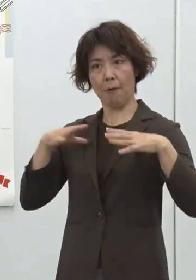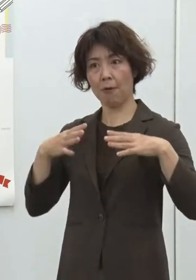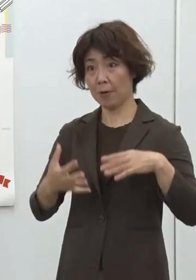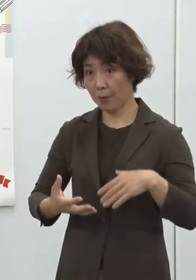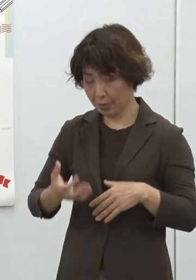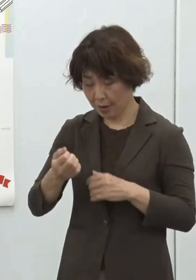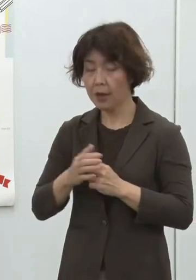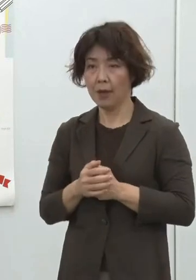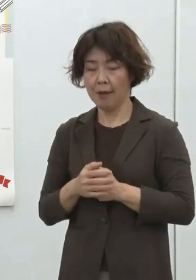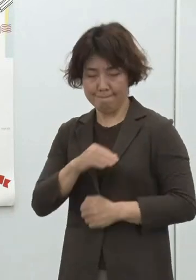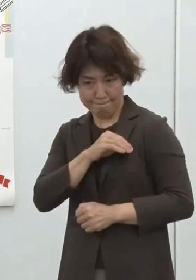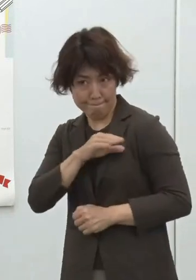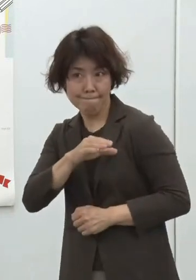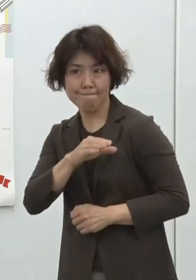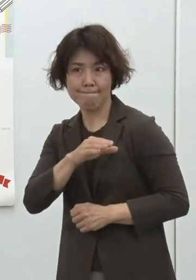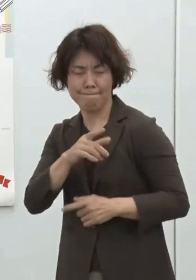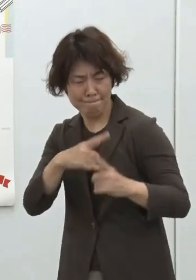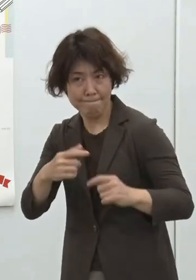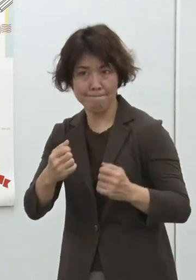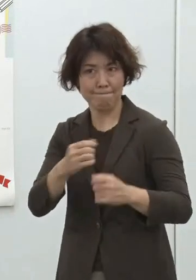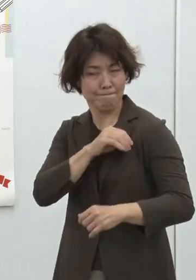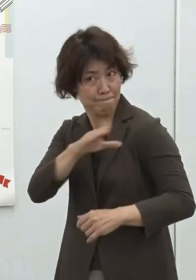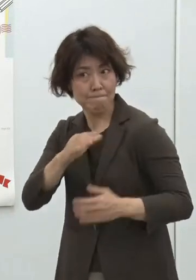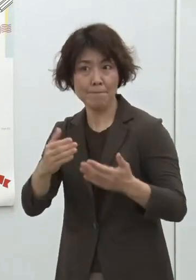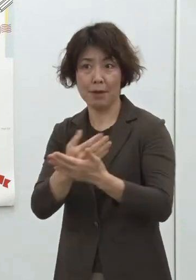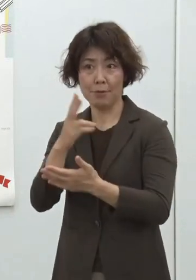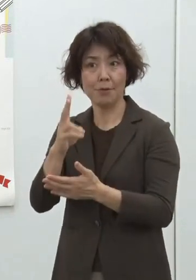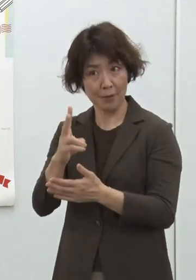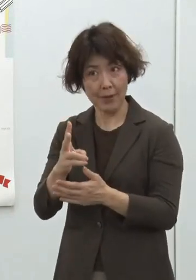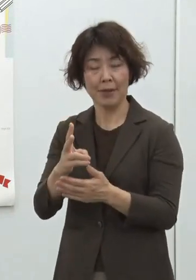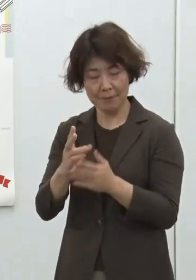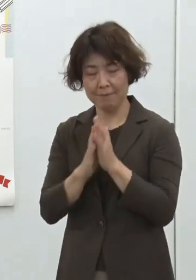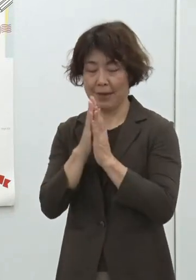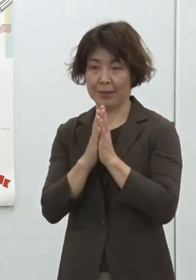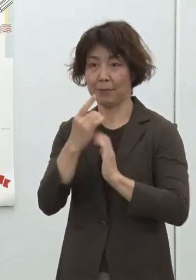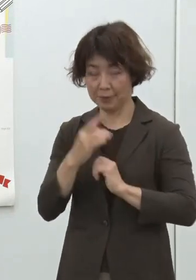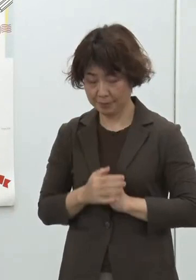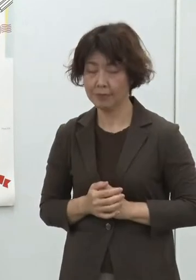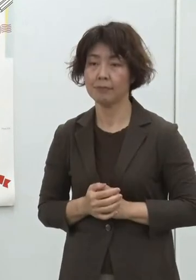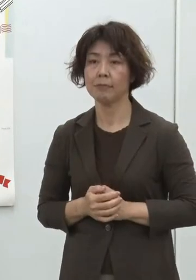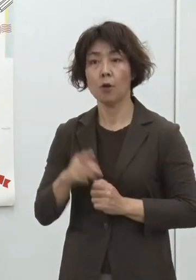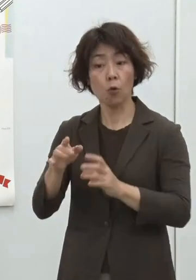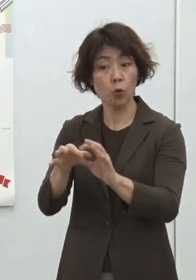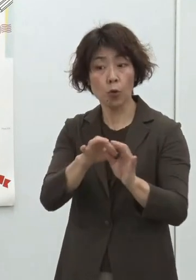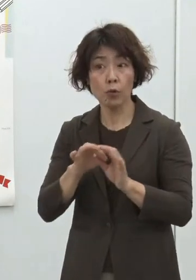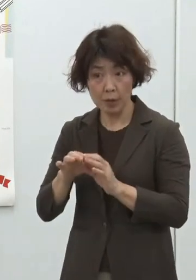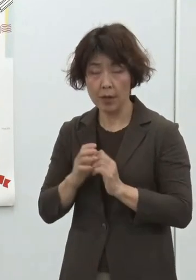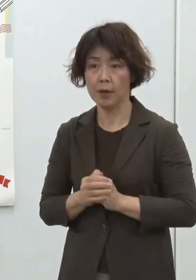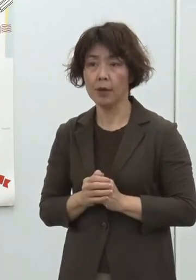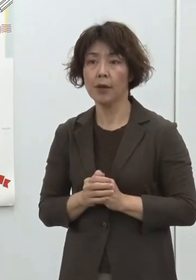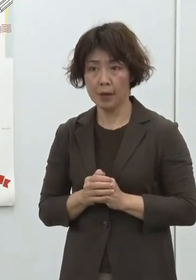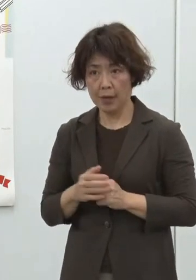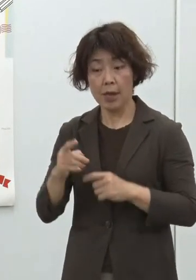て、モチベーション向上につながっていただけたらなというふうに思っております。こういった取り組みを通じまして、お一人でも多くの方が